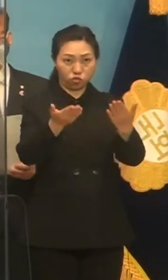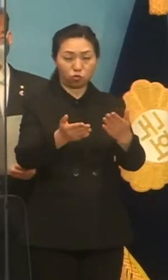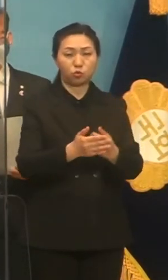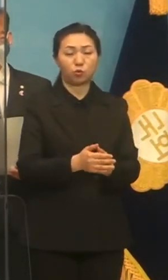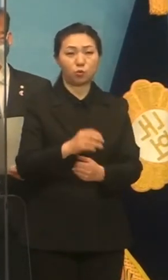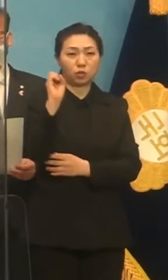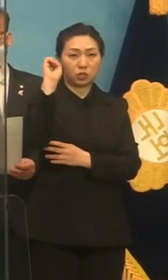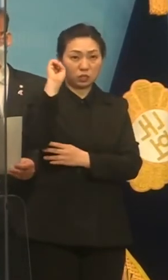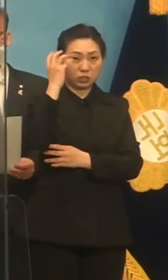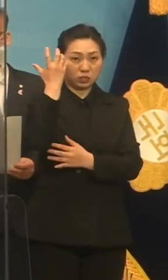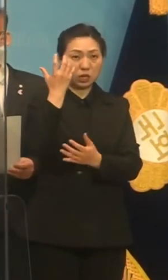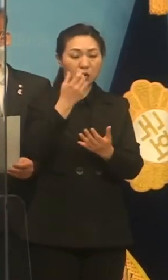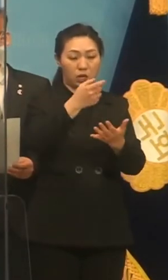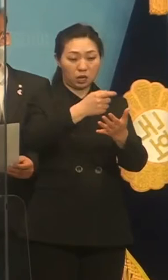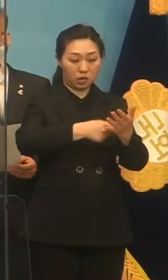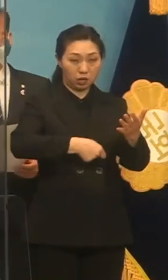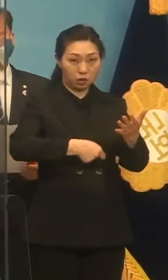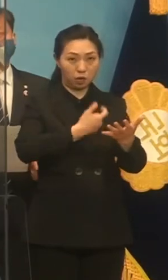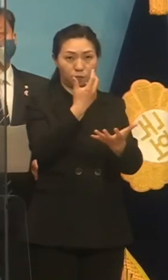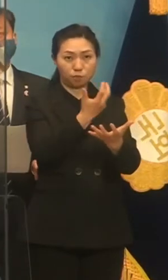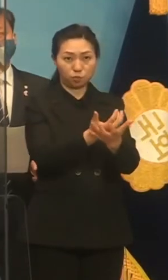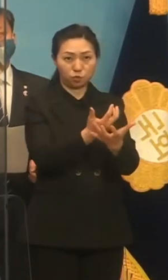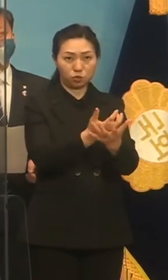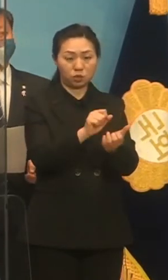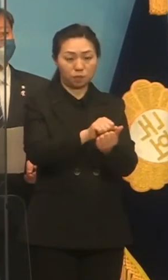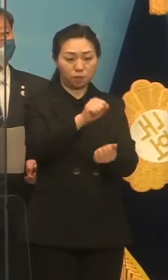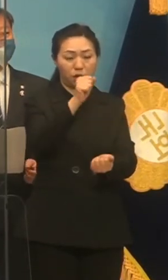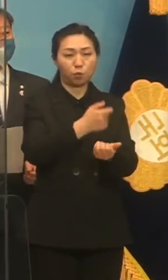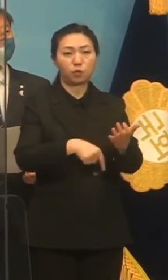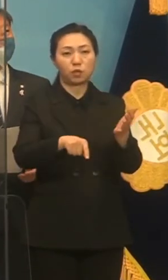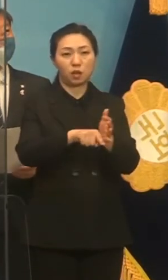제 11 각 1 더 이제 3